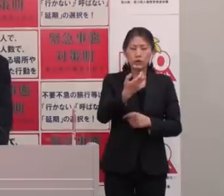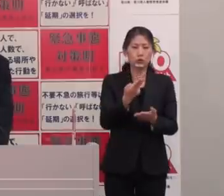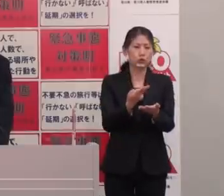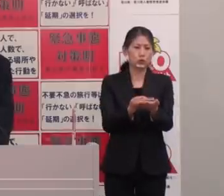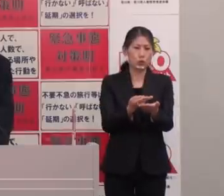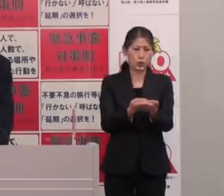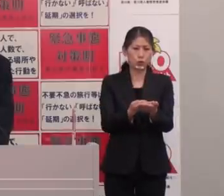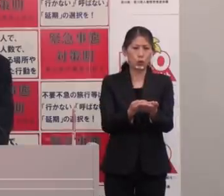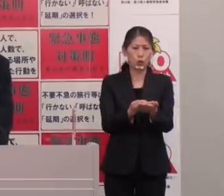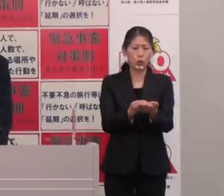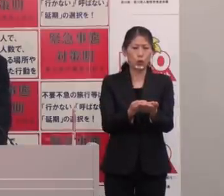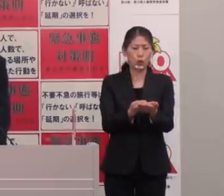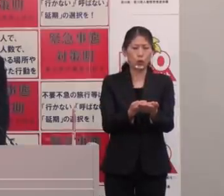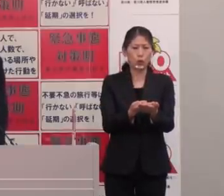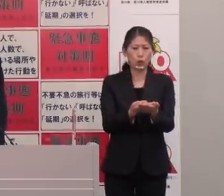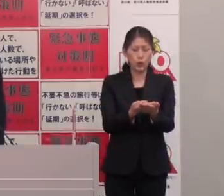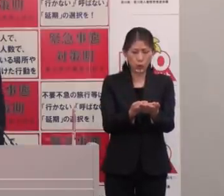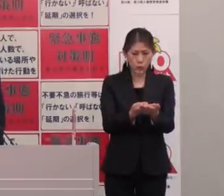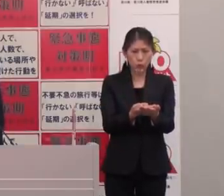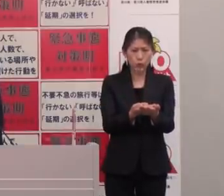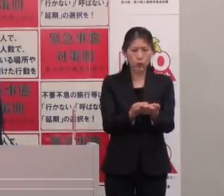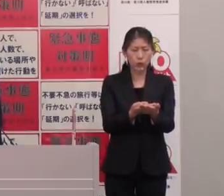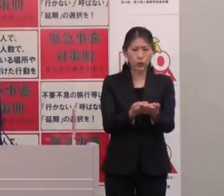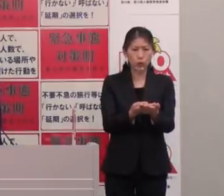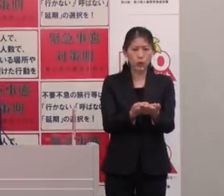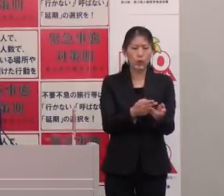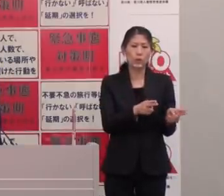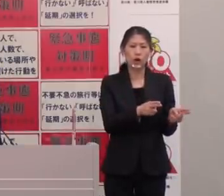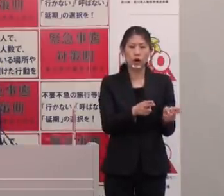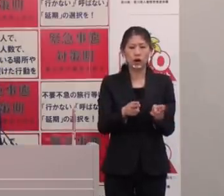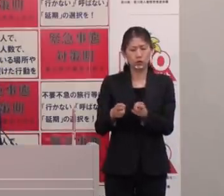といいますか最大のベッド数も、